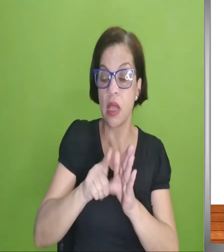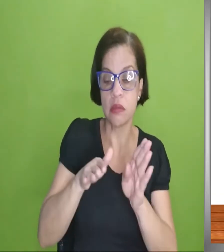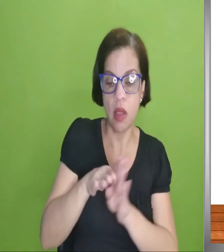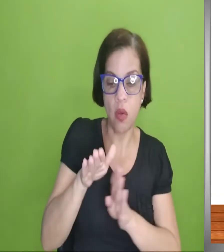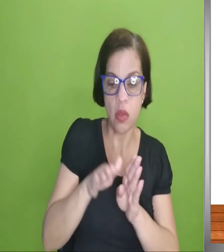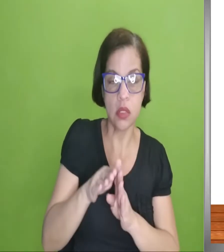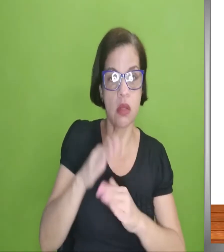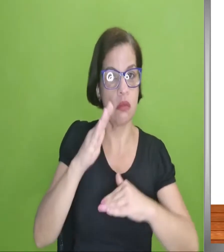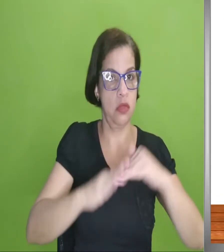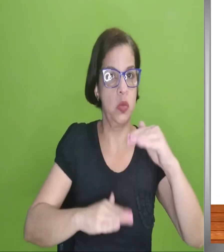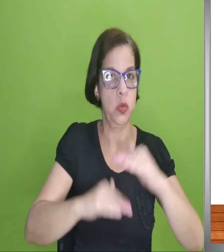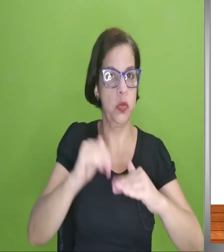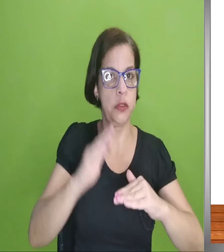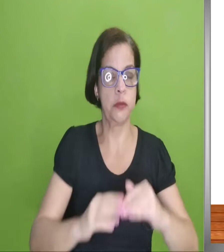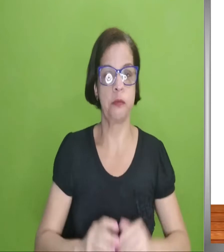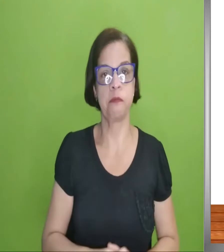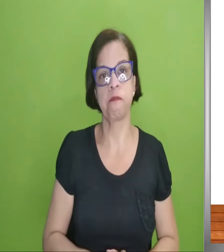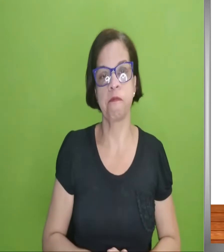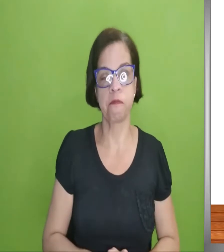desses profissionais.